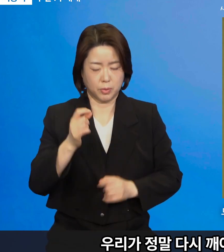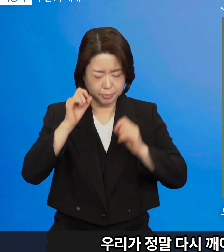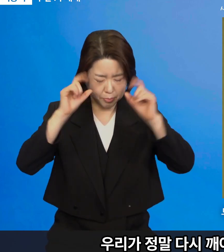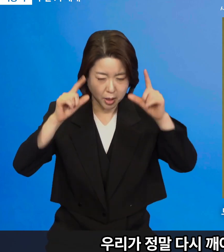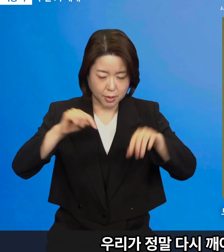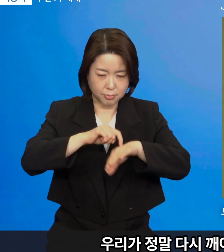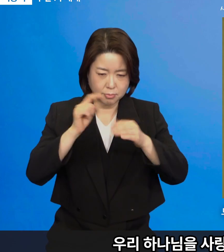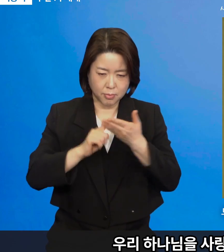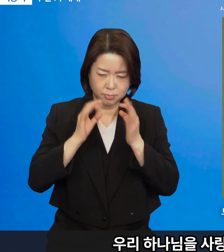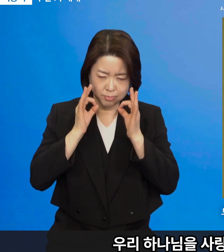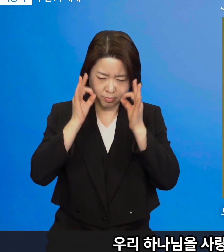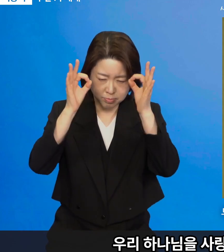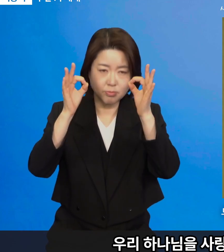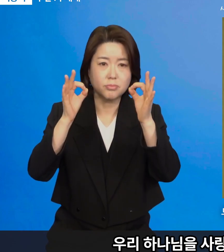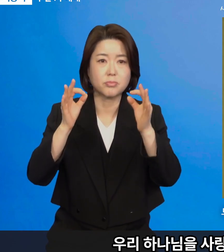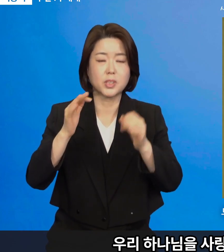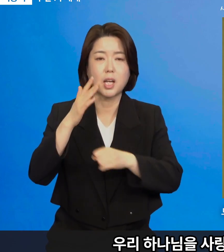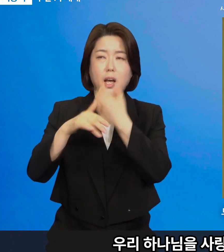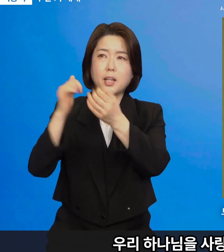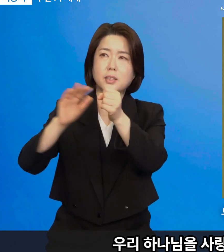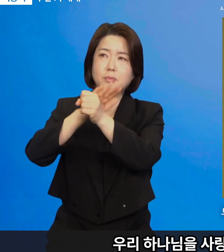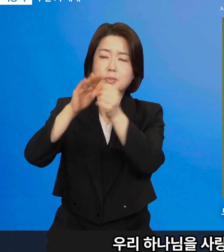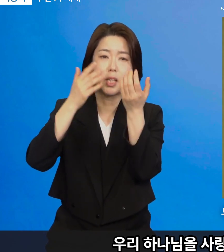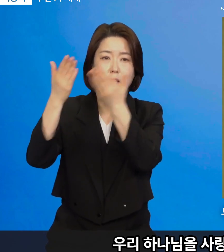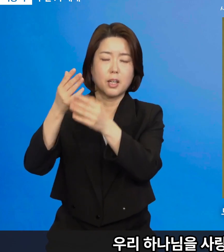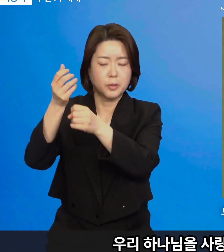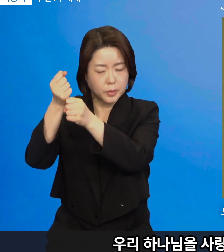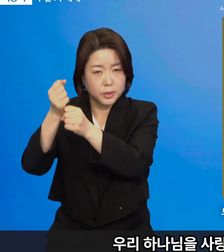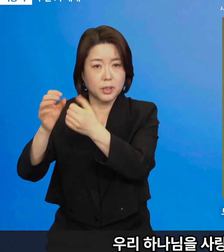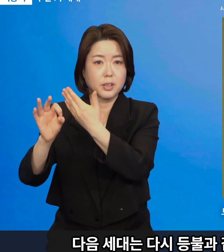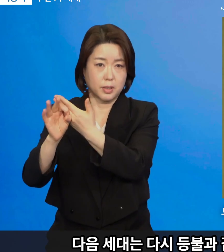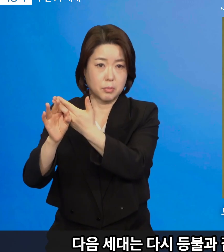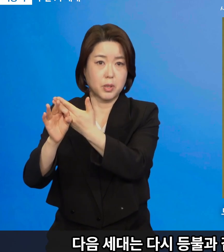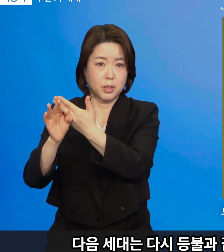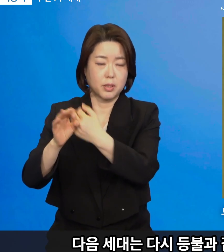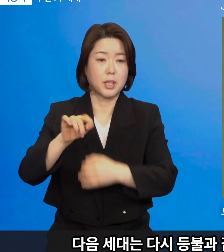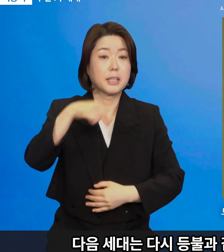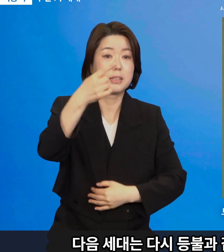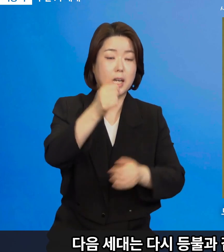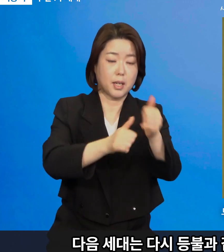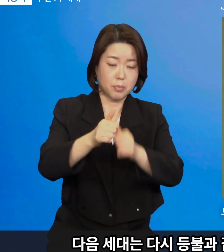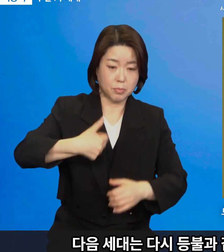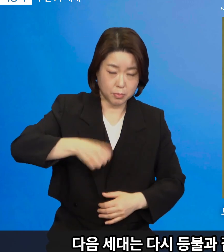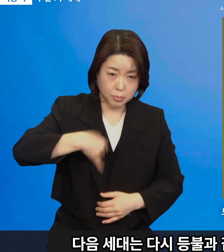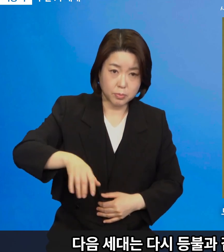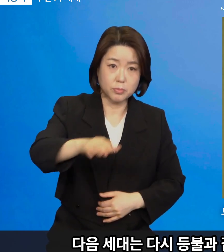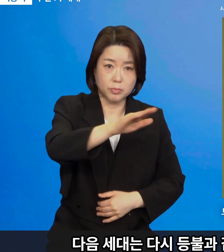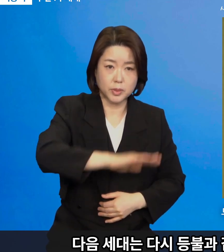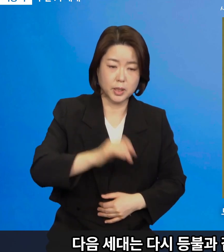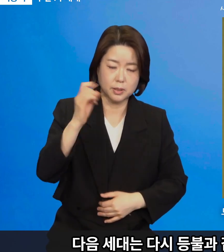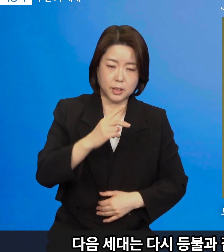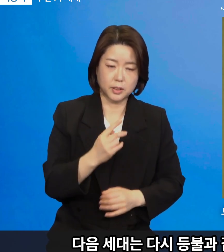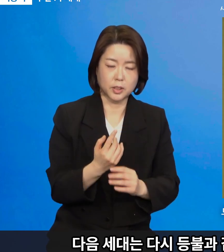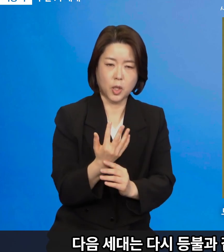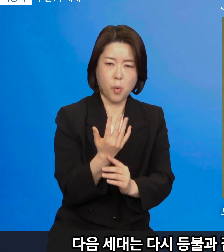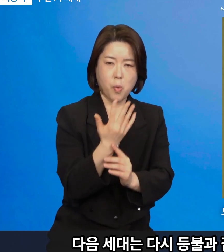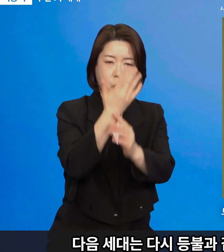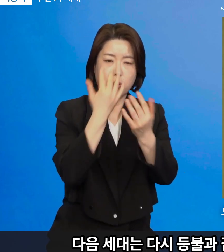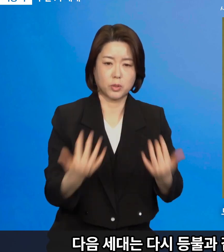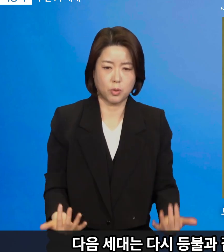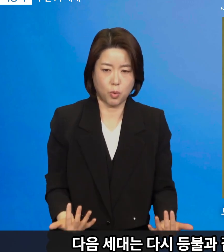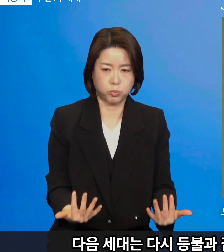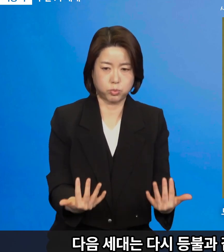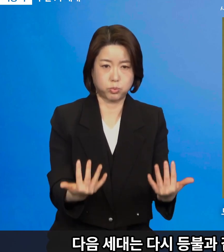다해서 우리 하나님을 사랑하고 의지한다면요, 다음 세대는 다시 등불과 같이 일어날